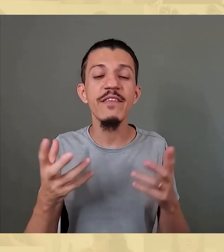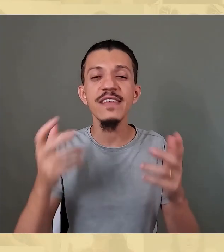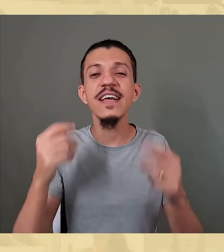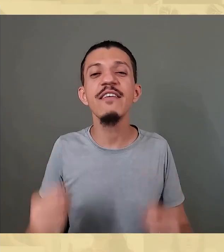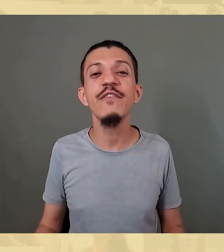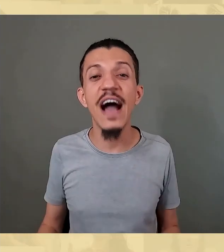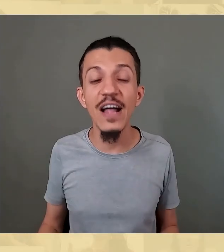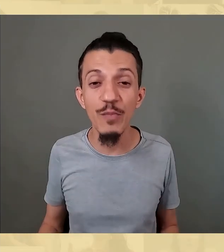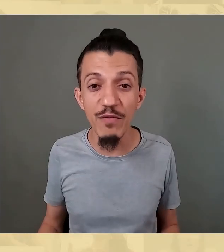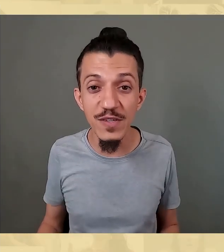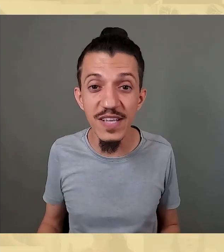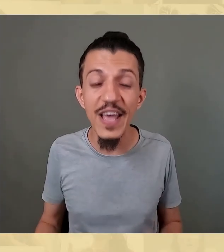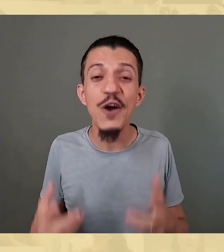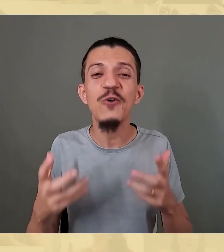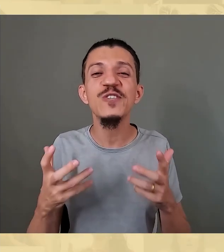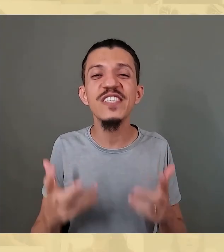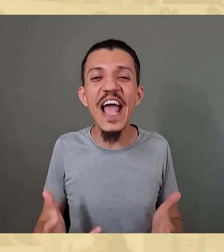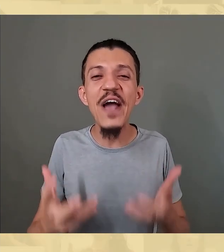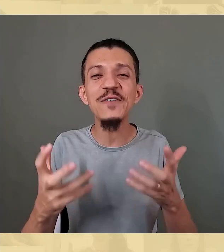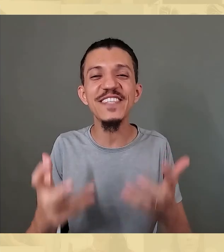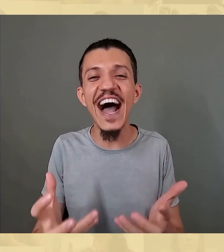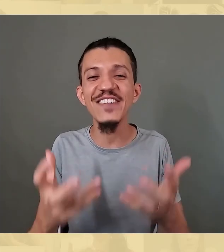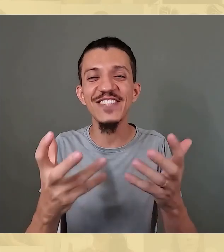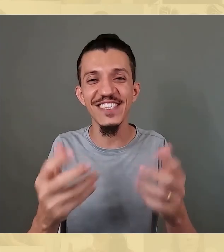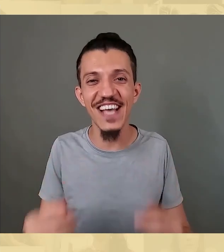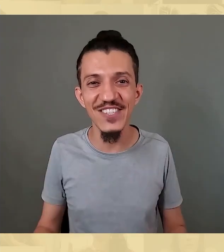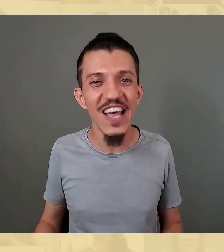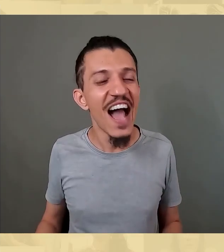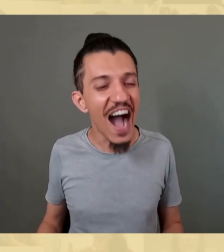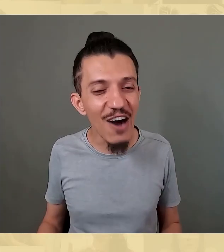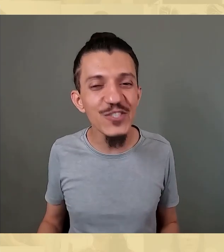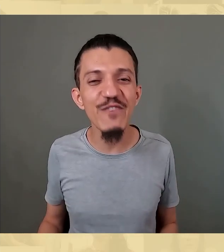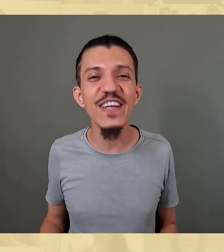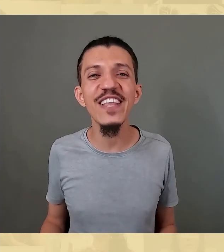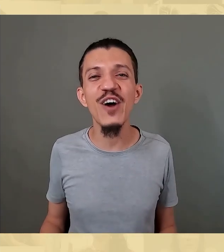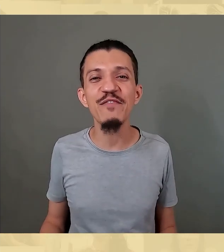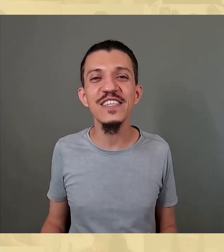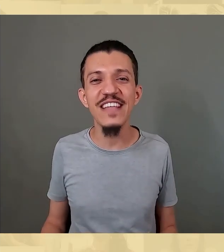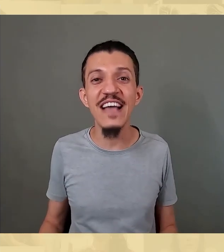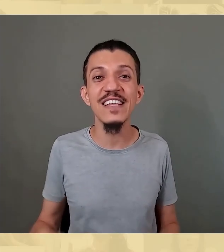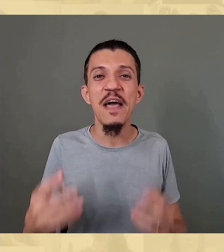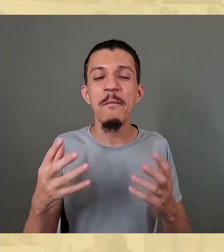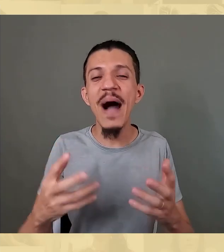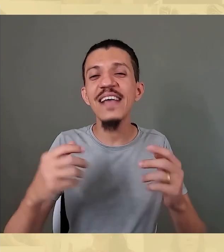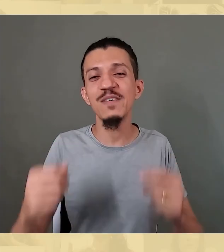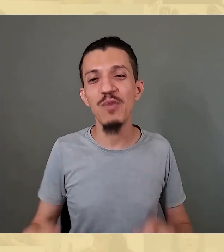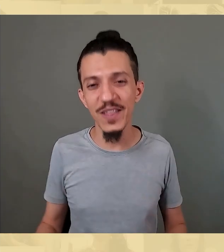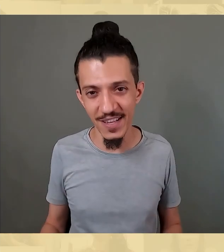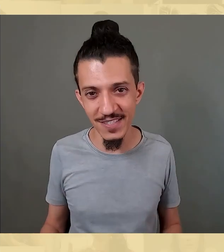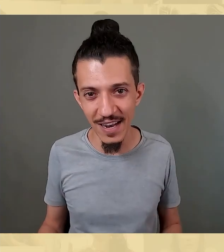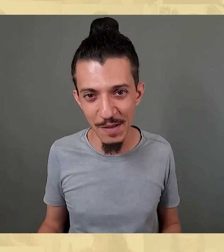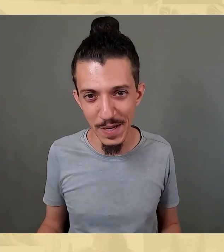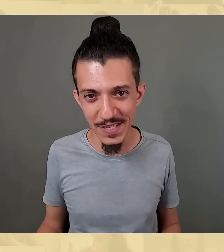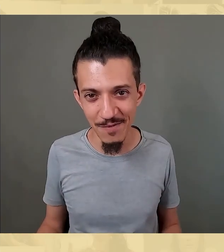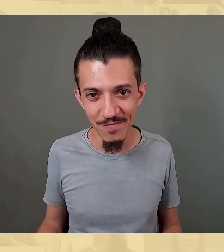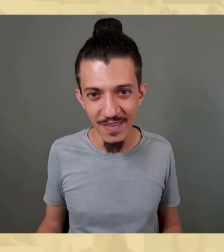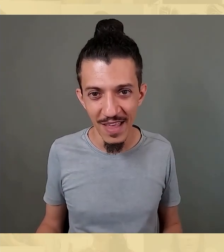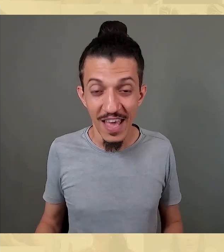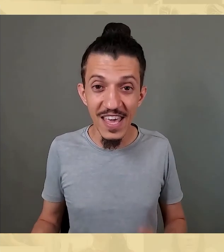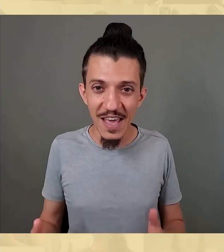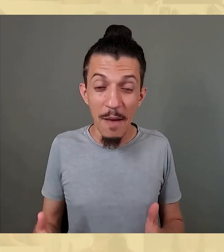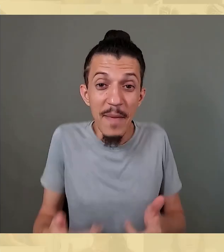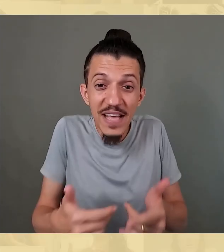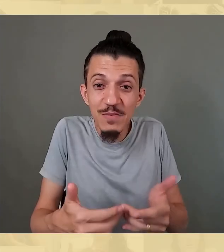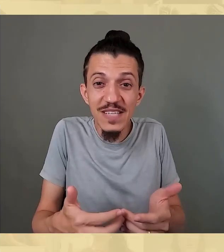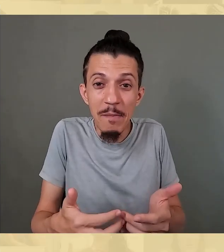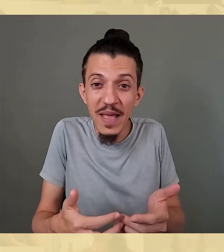que vai ser enviado para você os seus dados de acesso aos 99 sinais mais importantes da Libras.